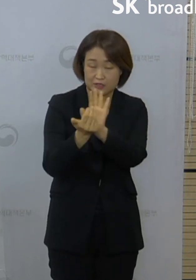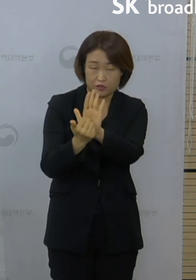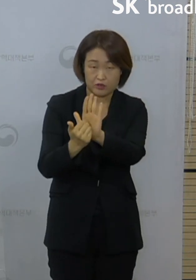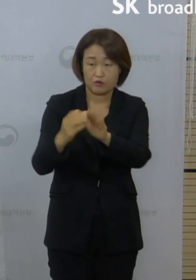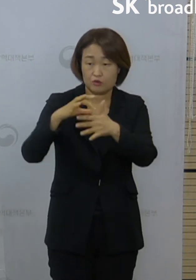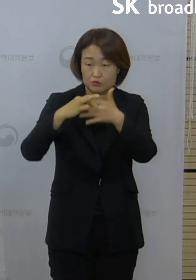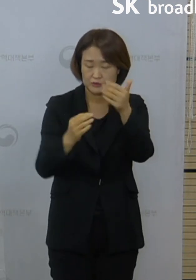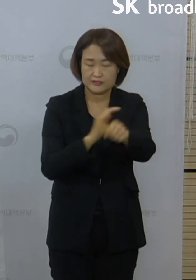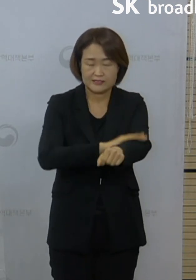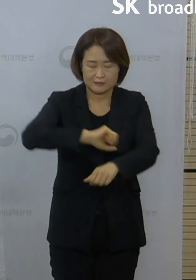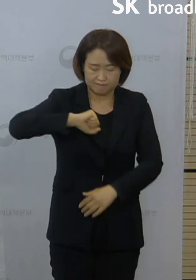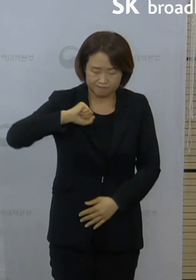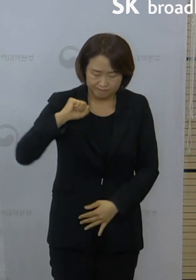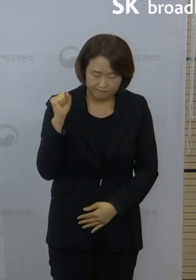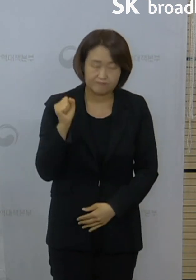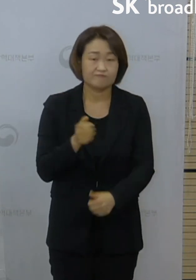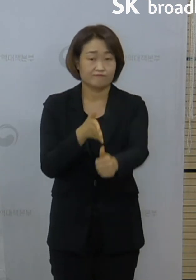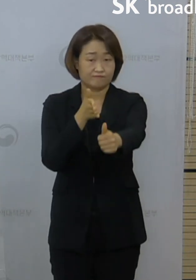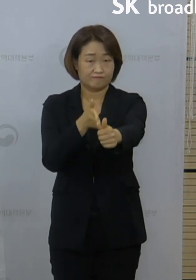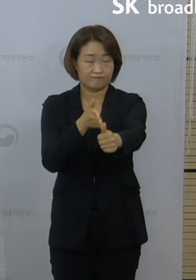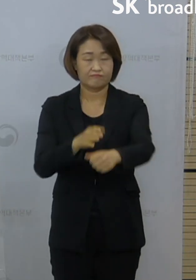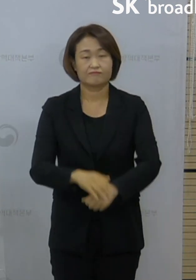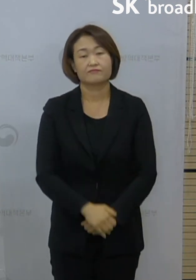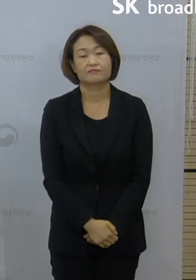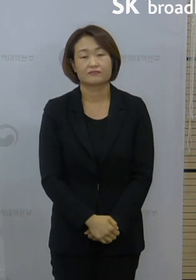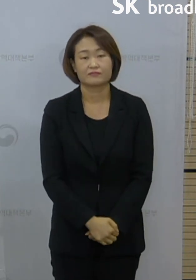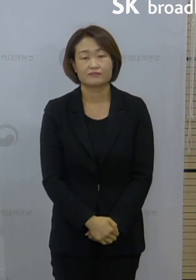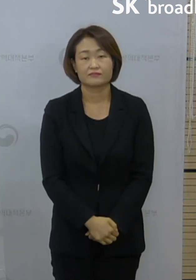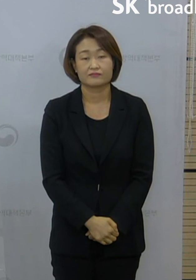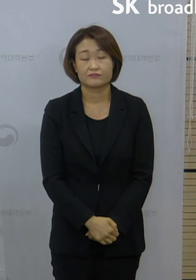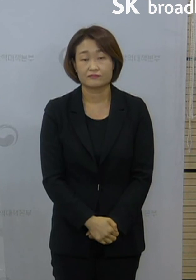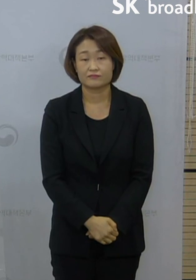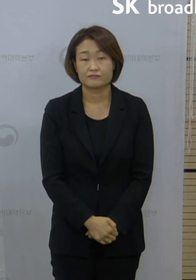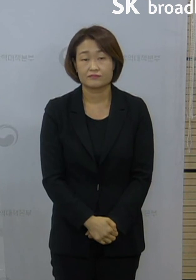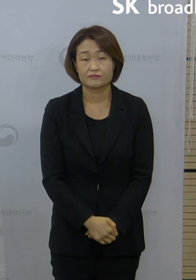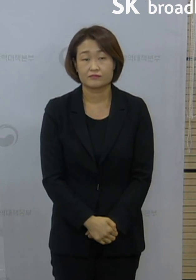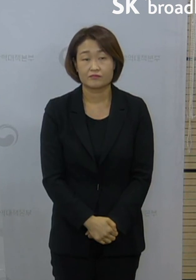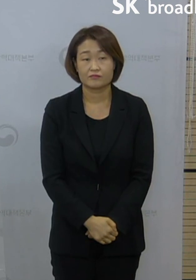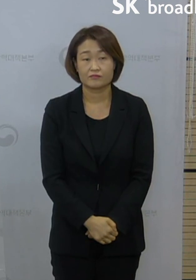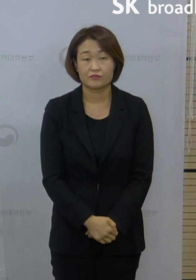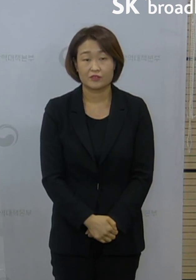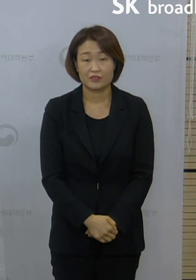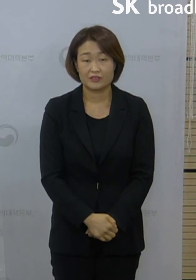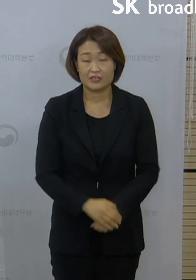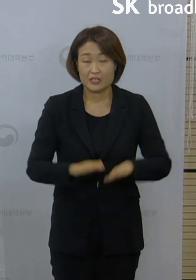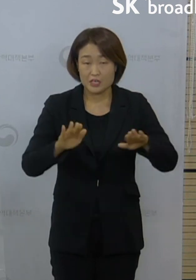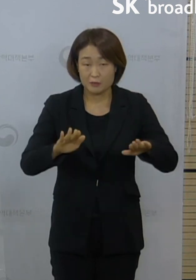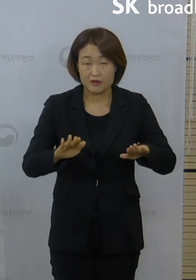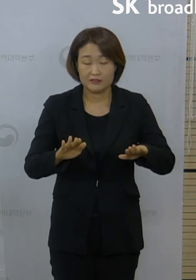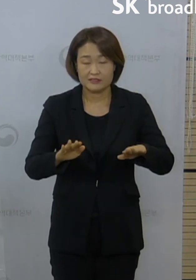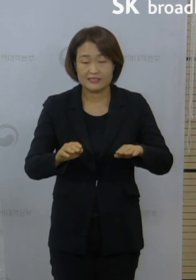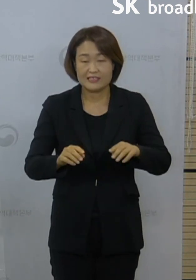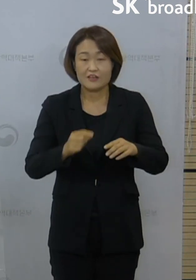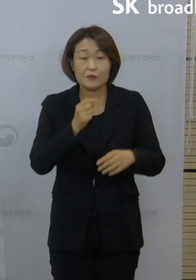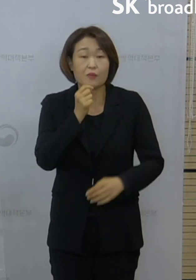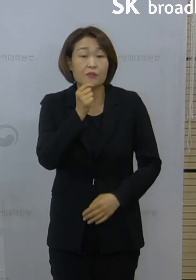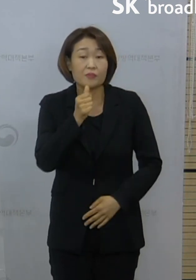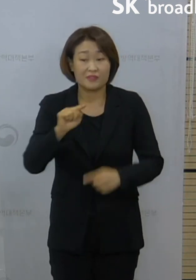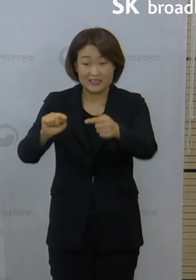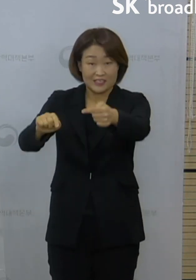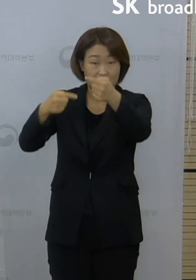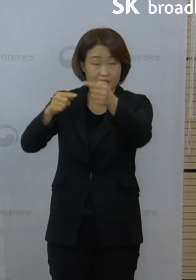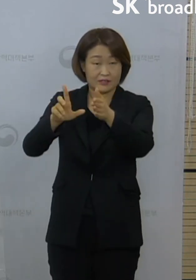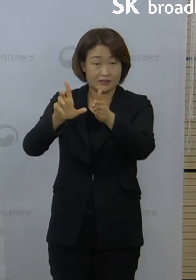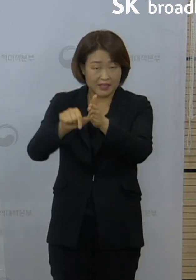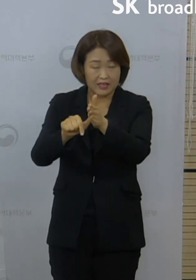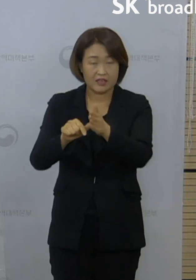지켜주시기 바랍니다 특히 돌아오는 설 연휴에는 먼 거리로 이 이동이나